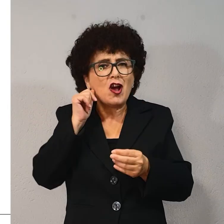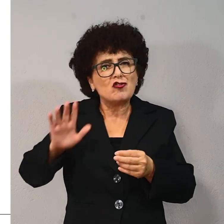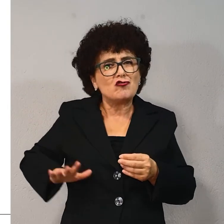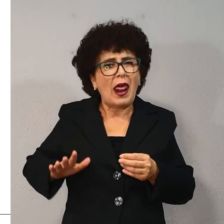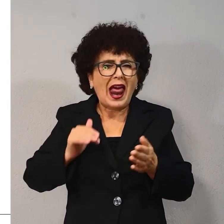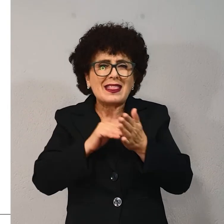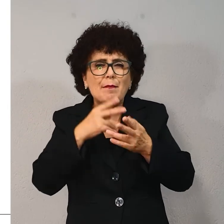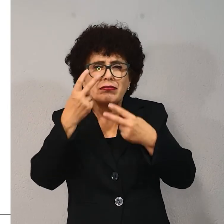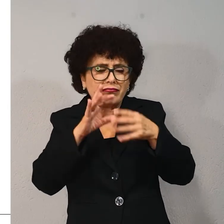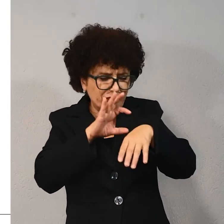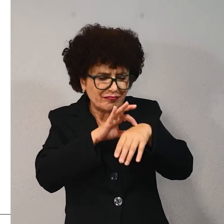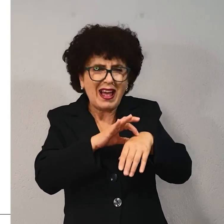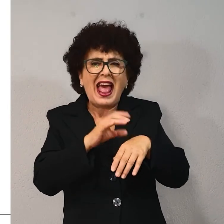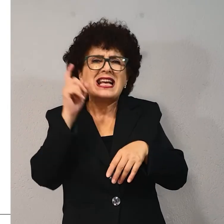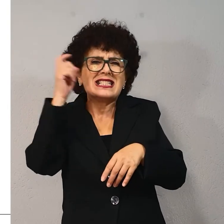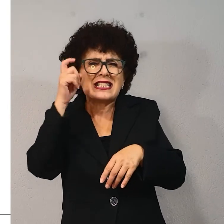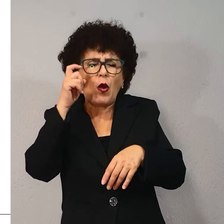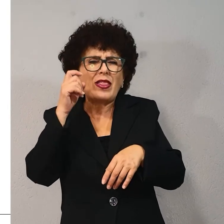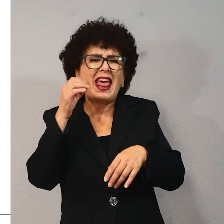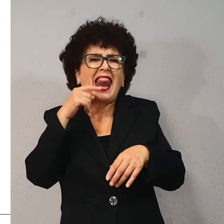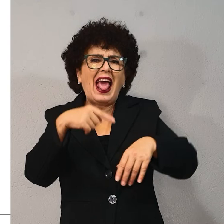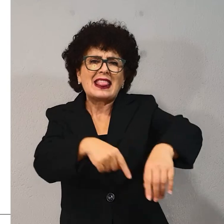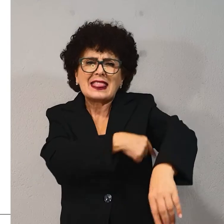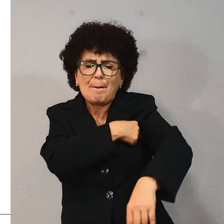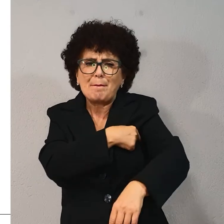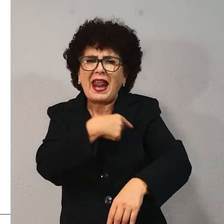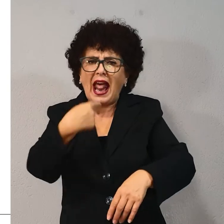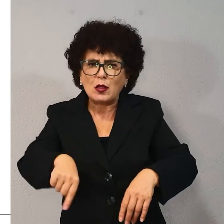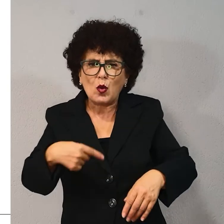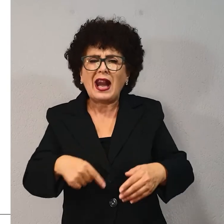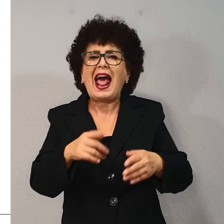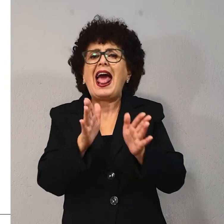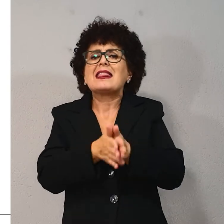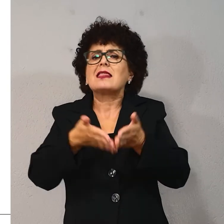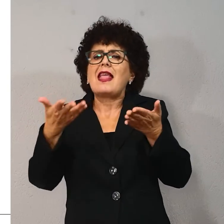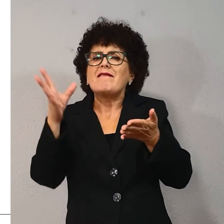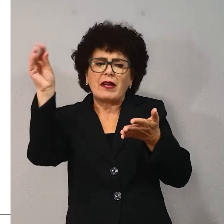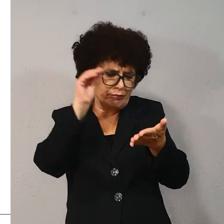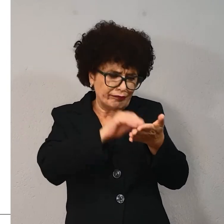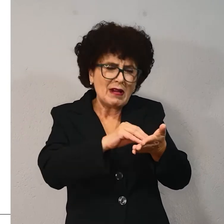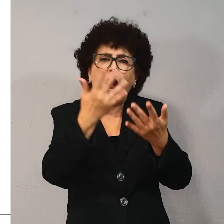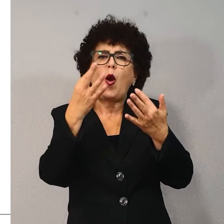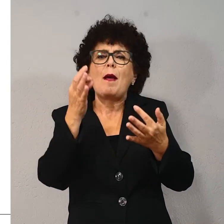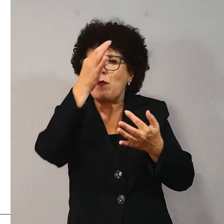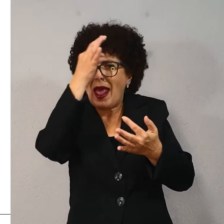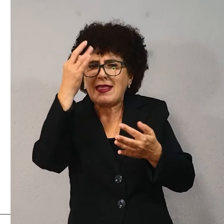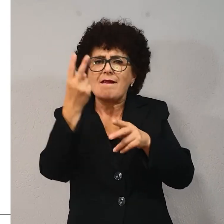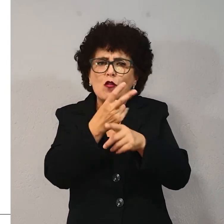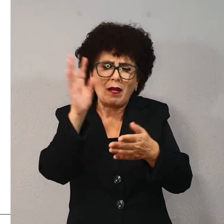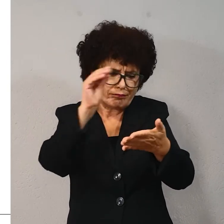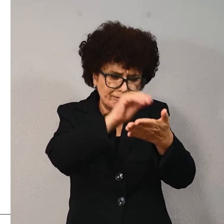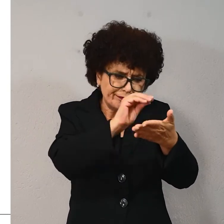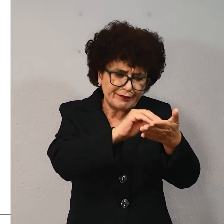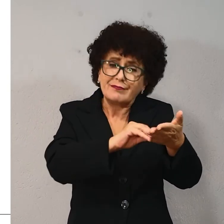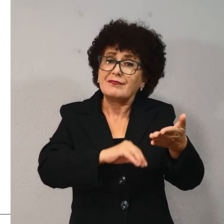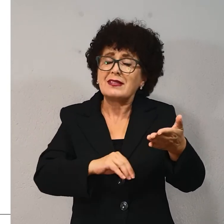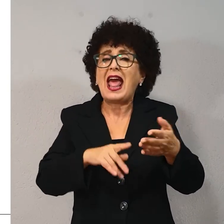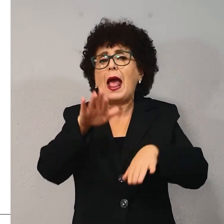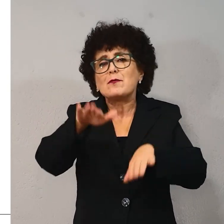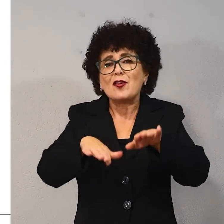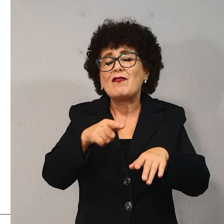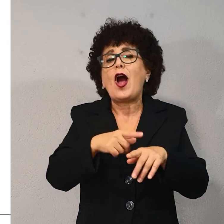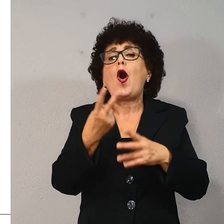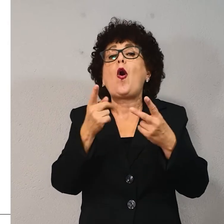корисничката, дневни мерења на температура, водење дневник. Користењето на повеќе методи за одредување